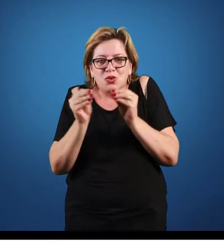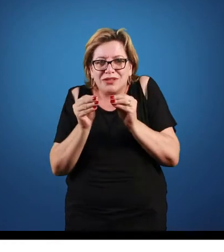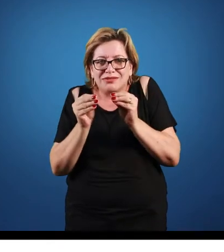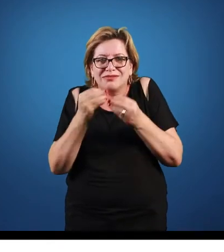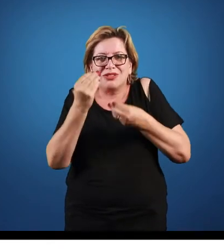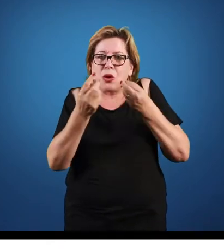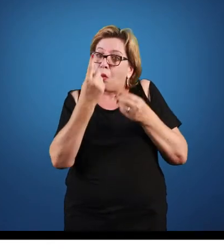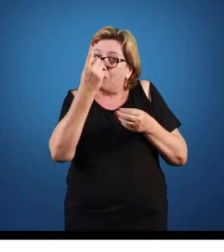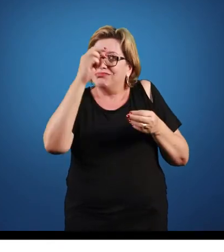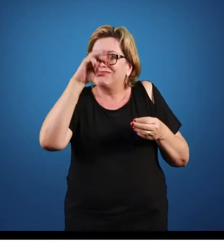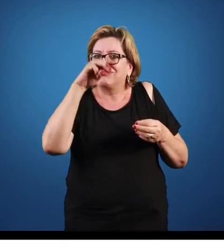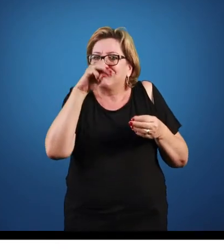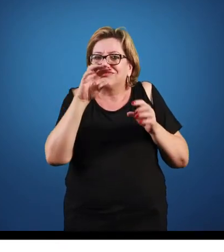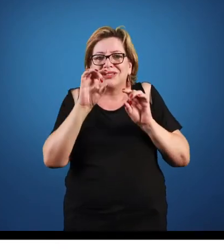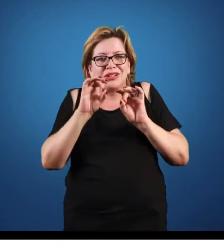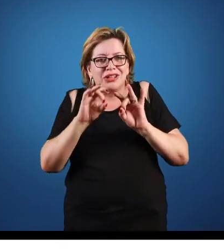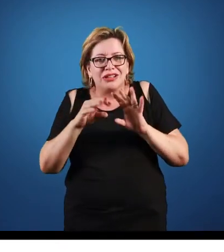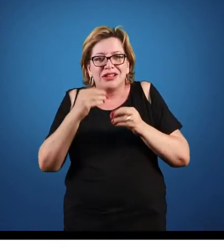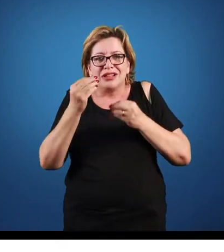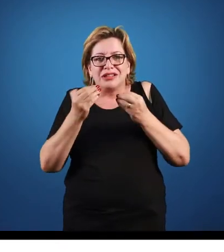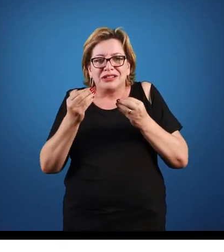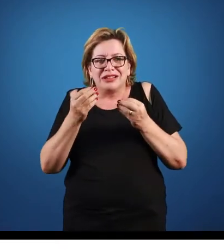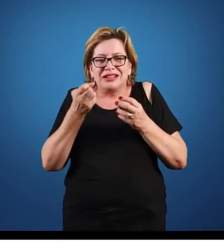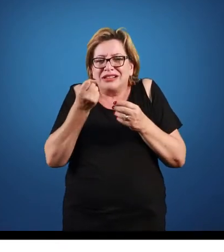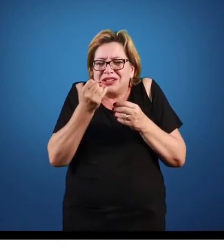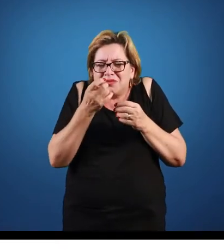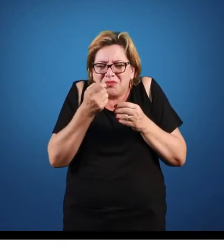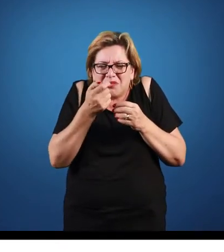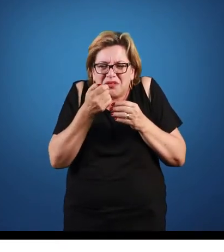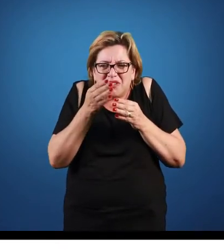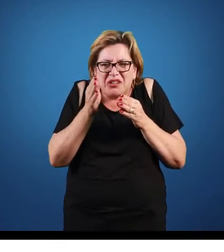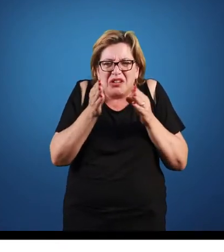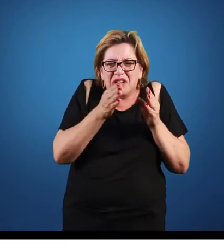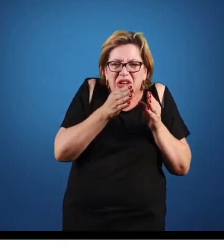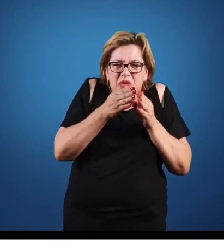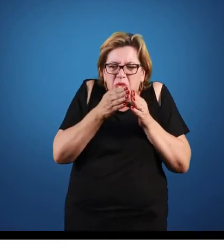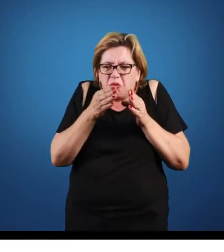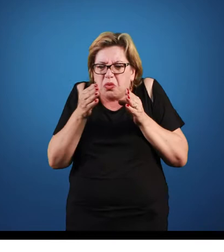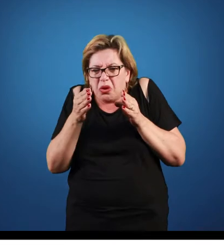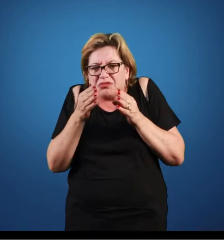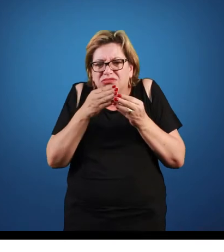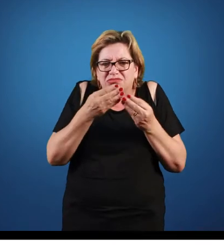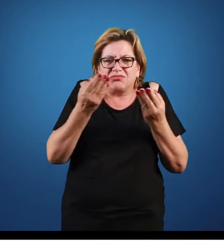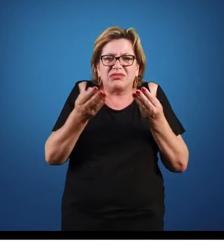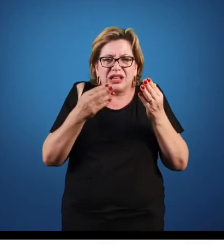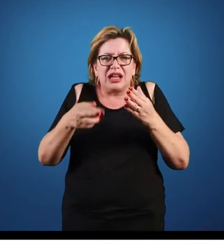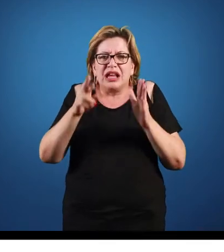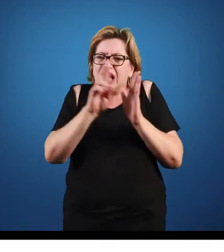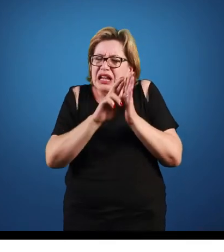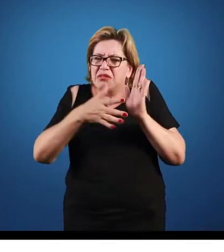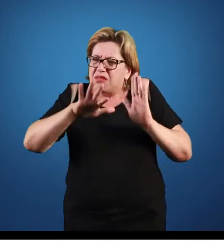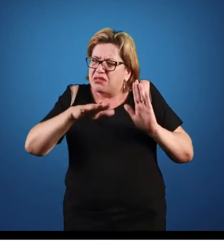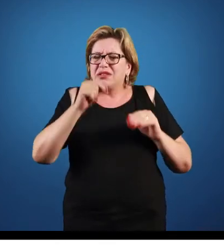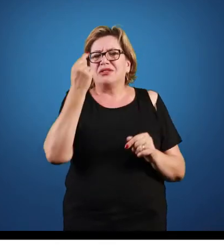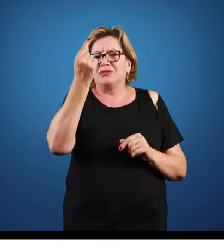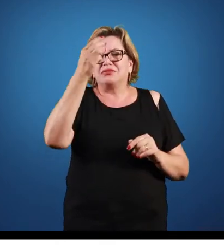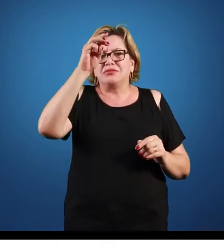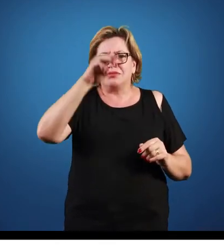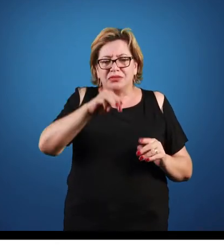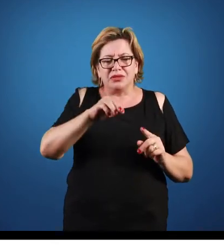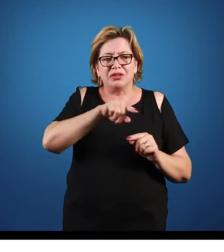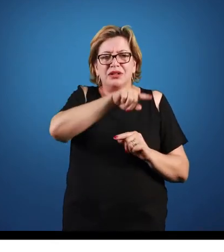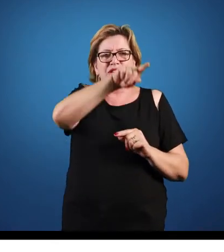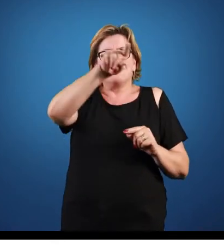caiba nesse minuto que é a idéia de fazer um filme se ele ficar com um pouco menos se ficar um pouco mais também não tem problema não é uma regra é só para vocês terem uma noção